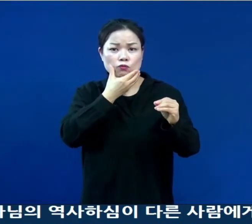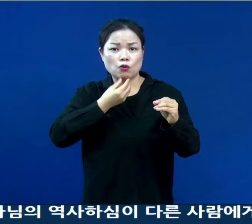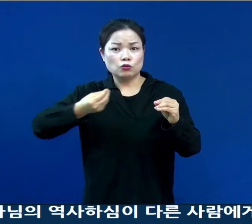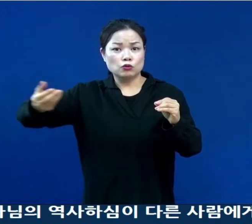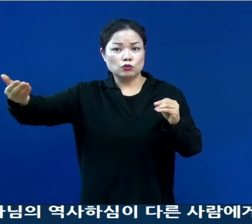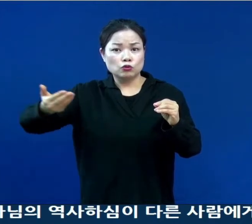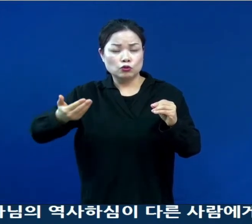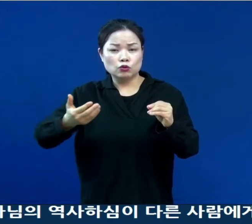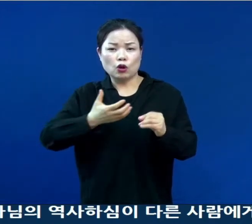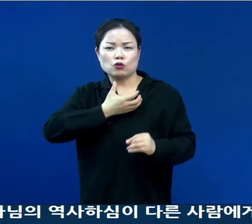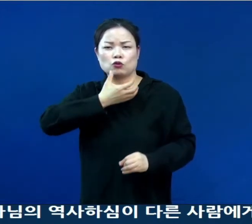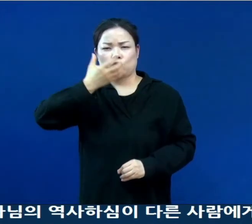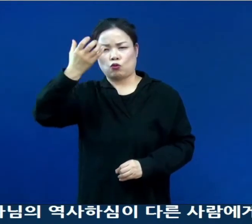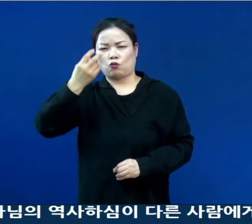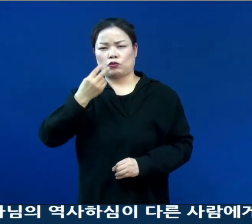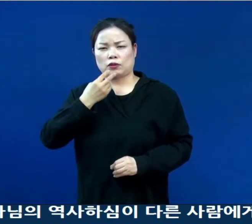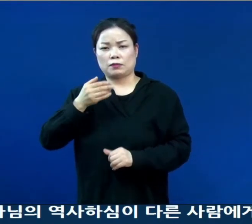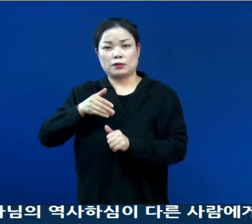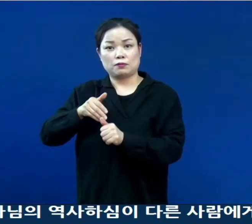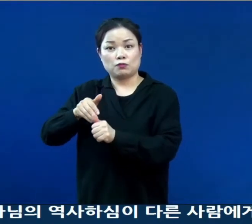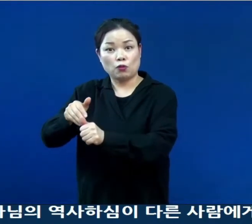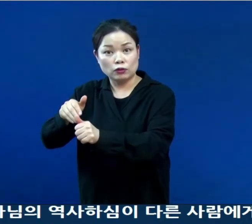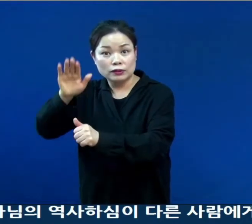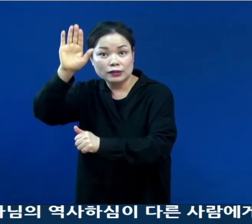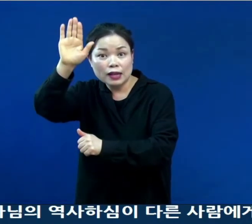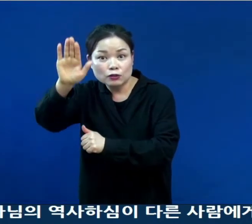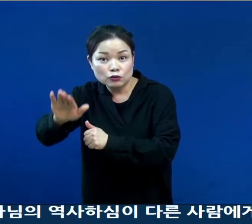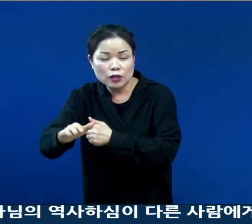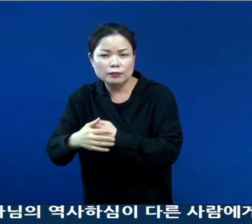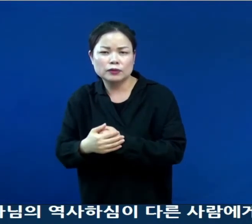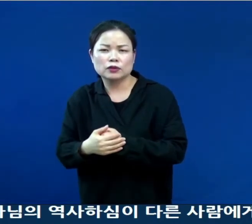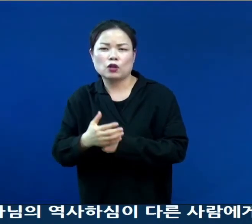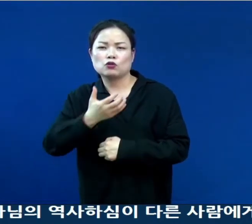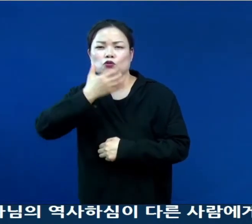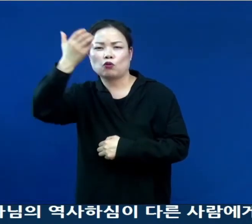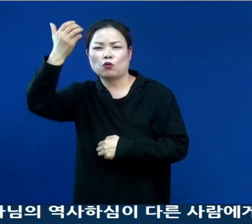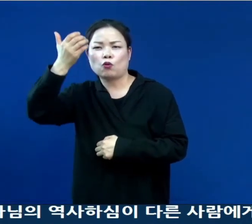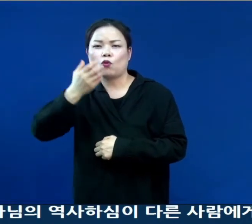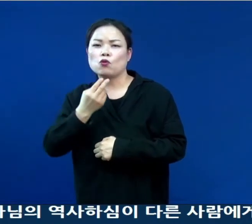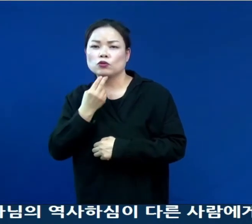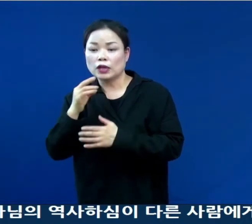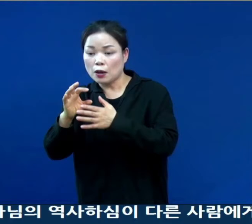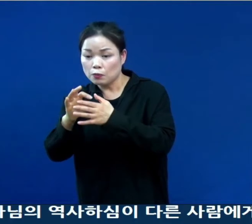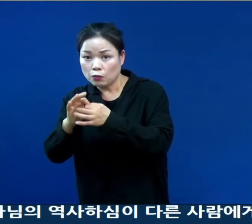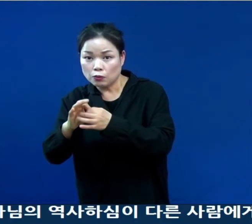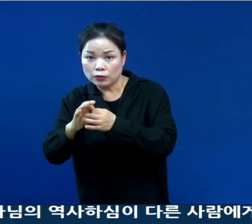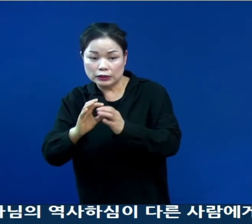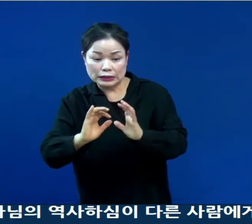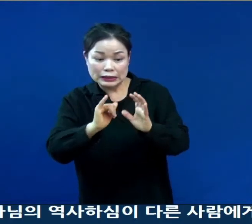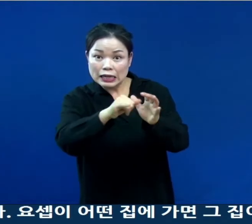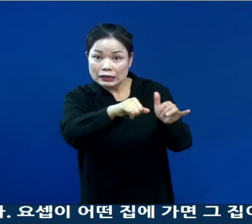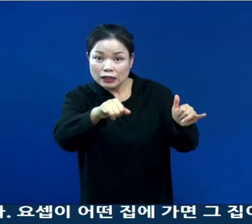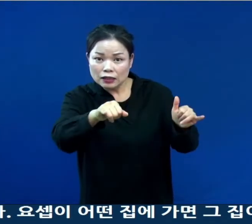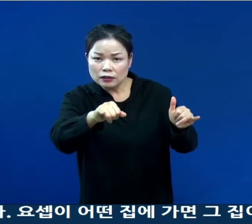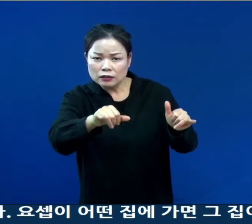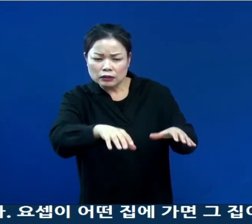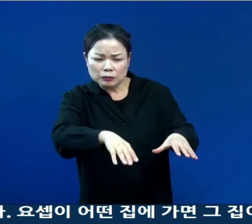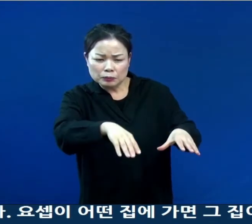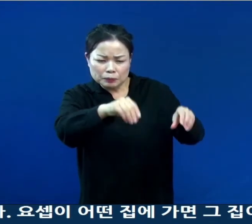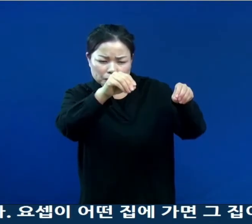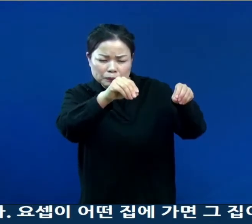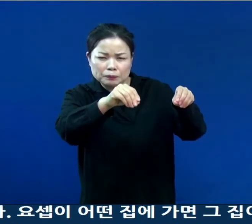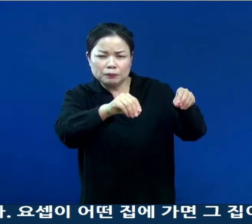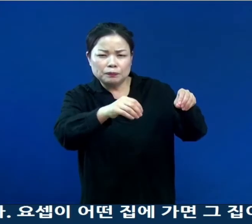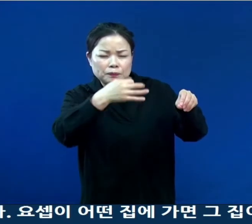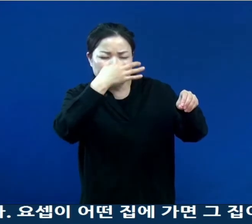위해서 요셉을 보낸 것이 됩니다. 나중에 보면 요셉으로 인해서 온 세상이 기근으로부터